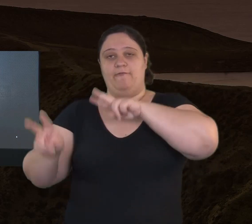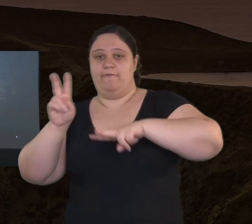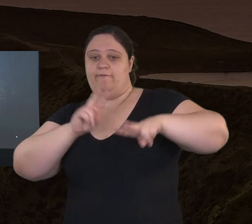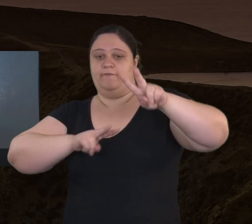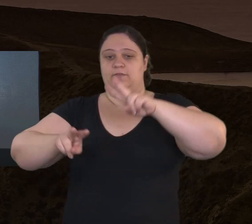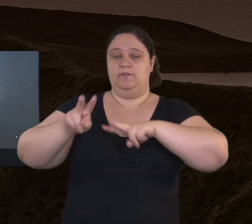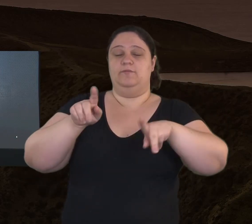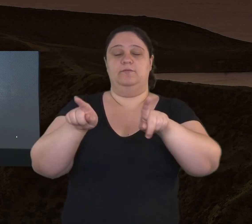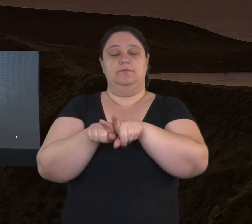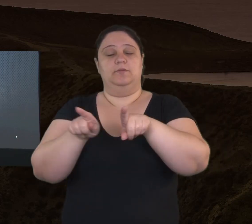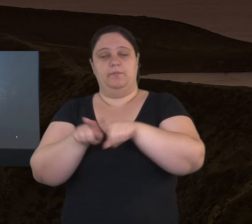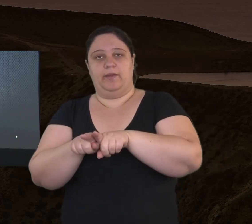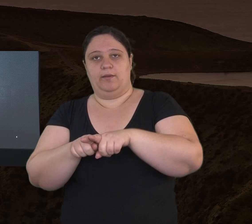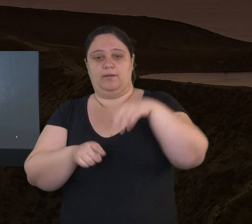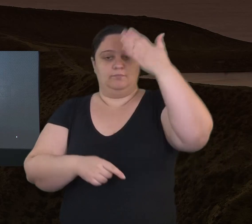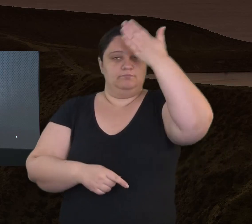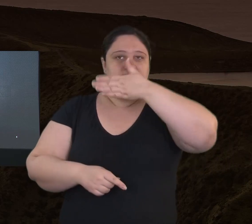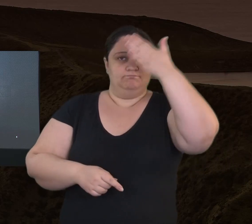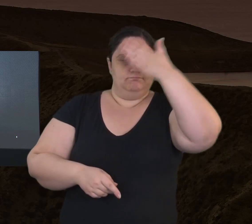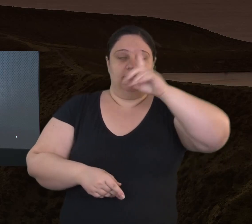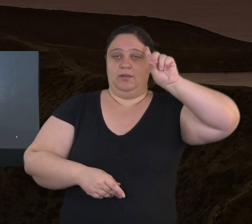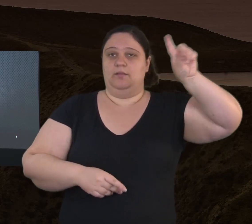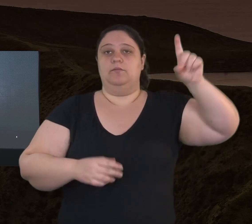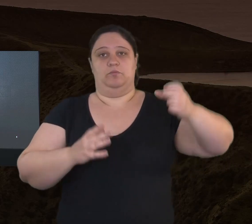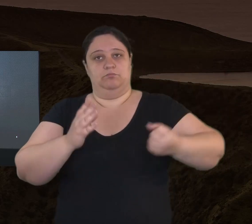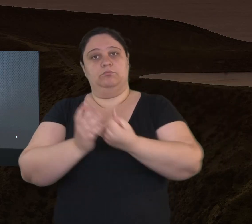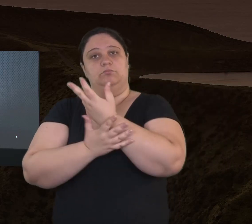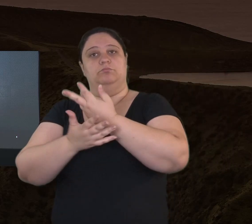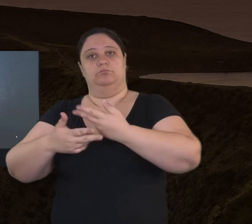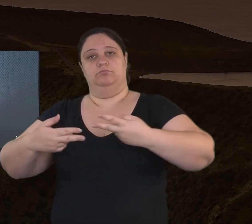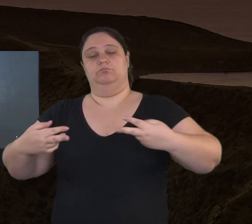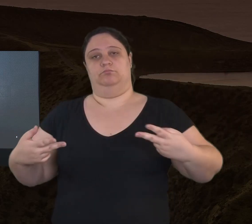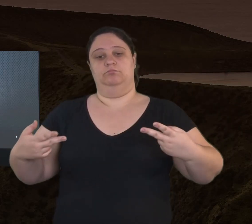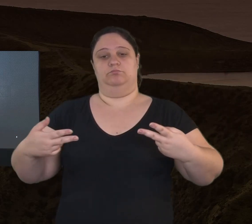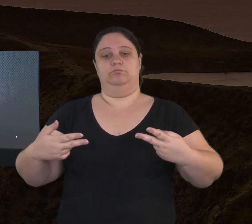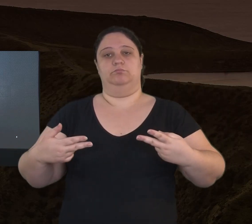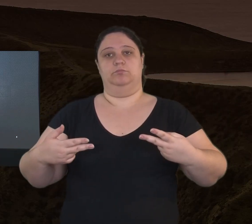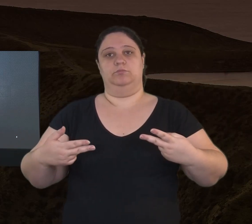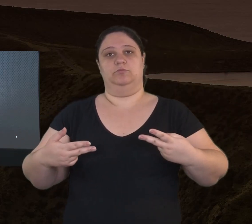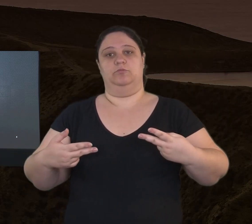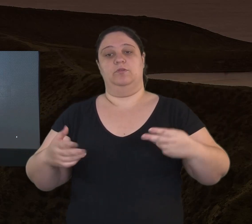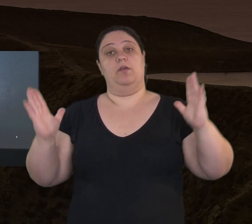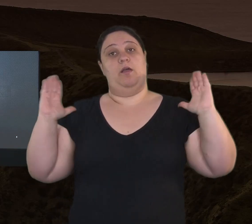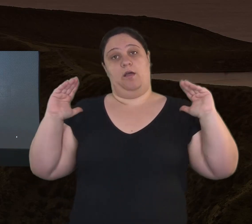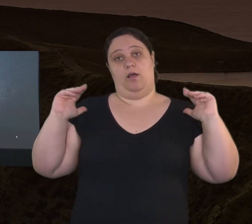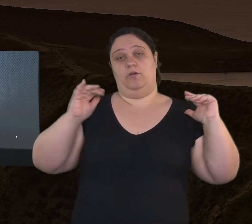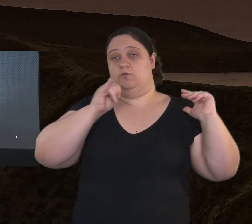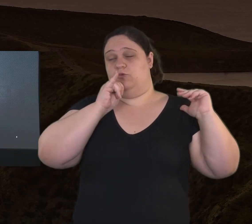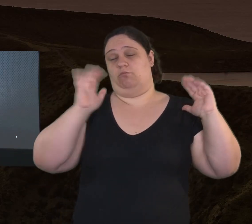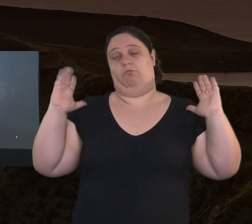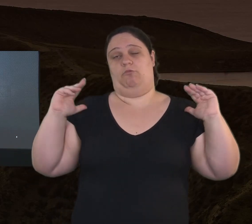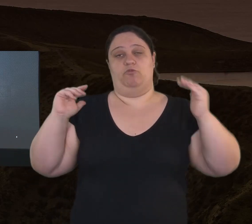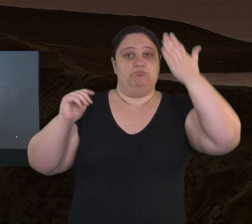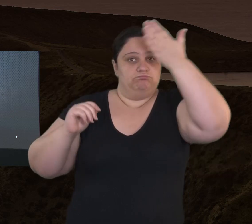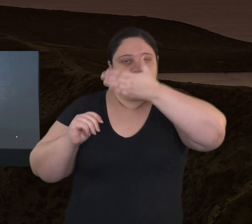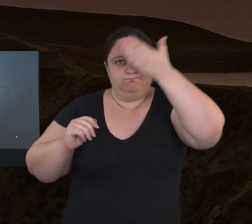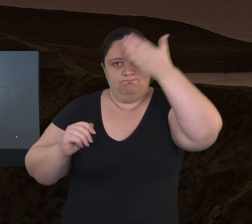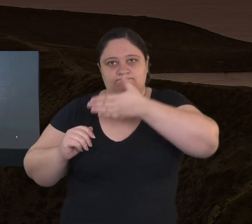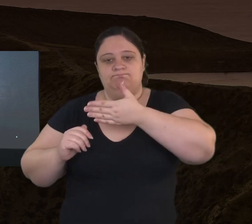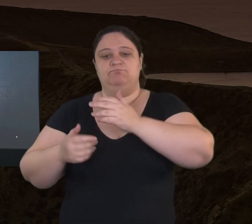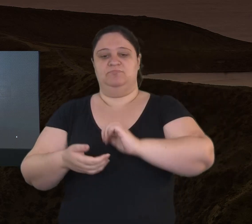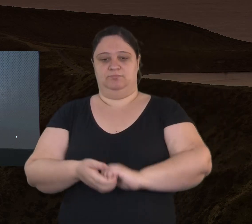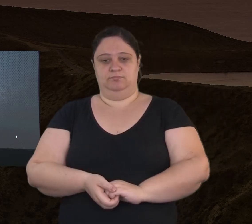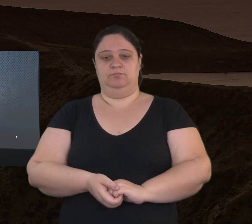as coisas materiais. Ele também criou as coisas invisíveis, né? Os anjos são invisíveis.